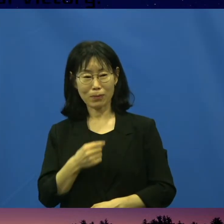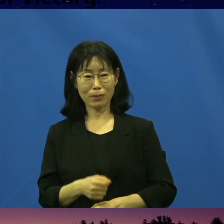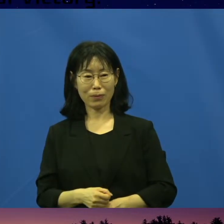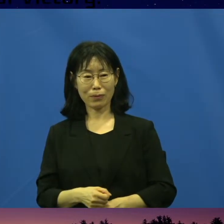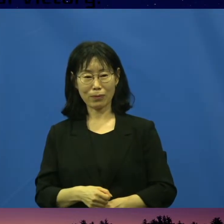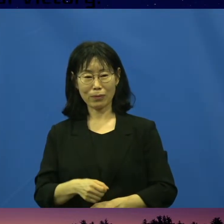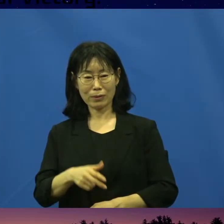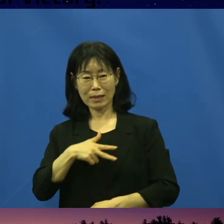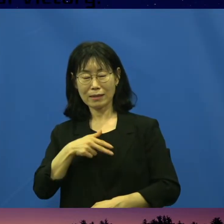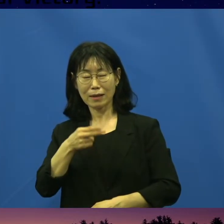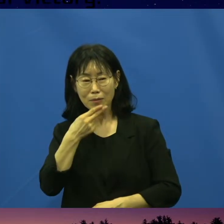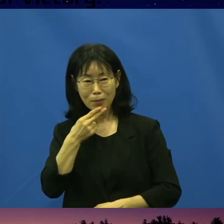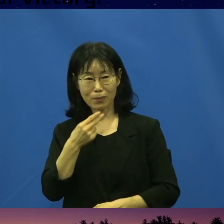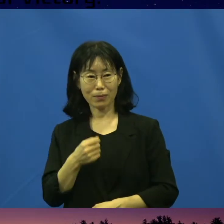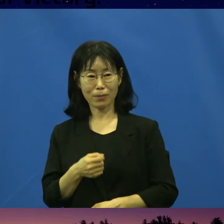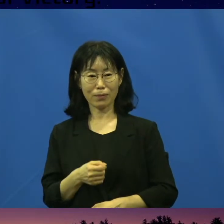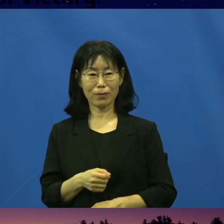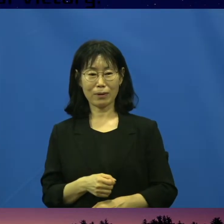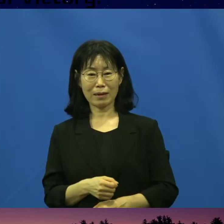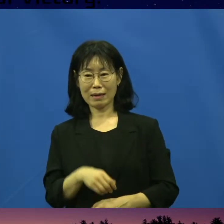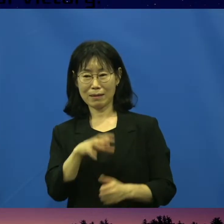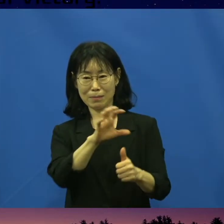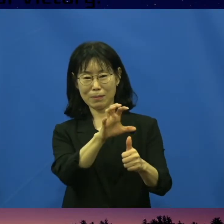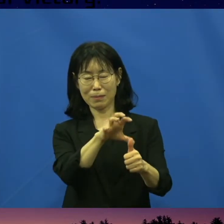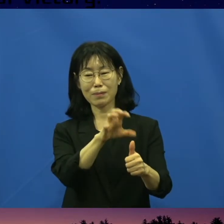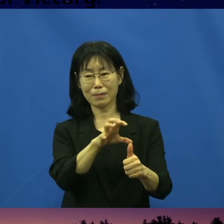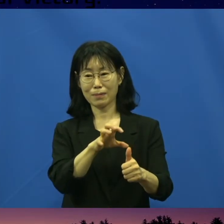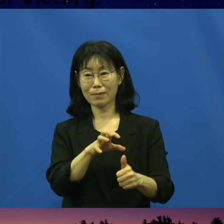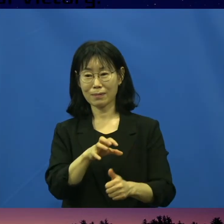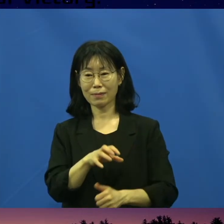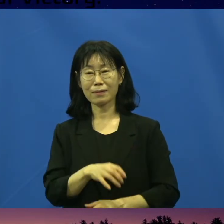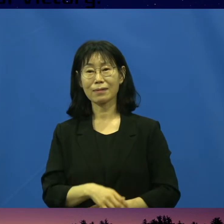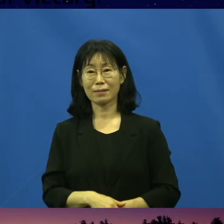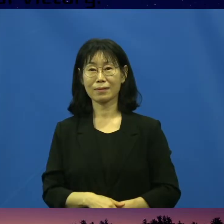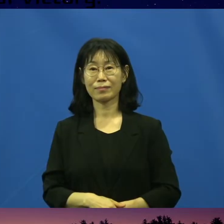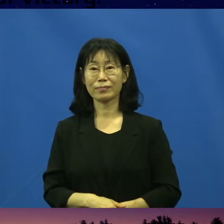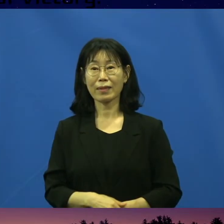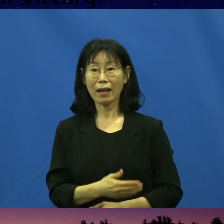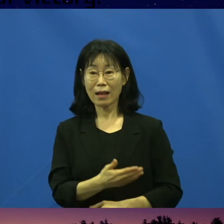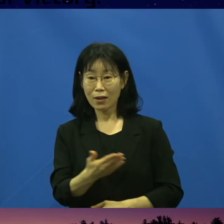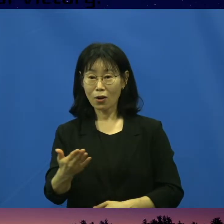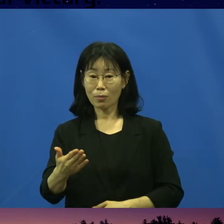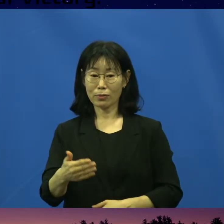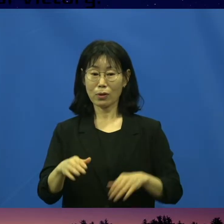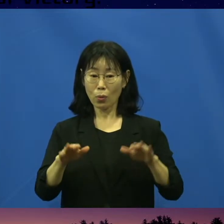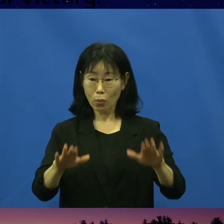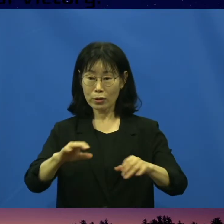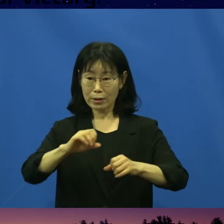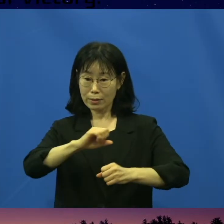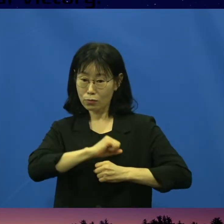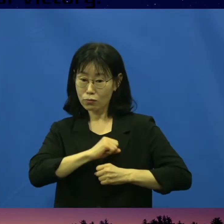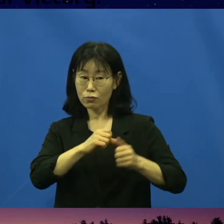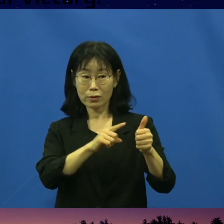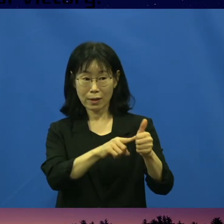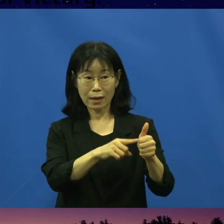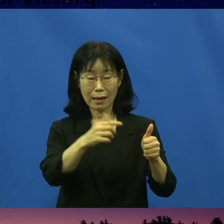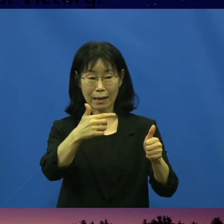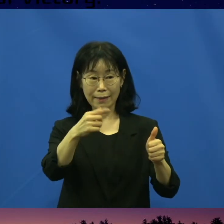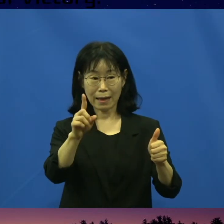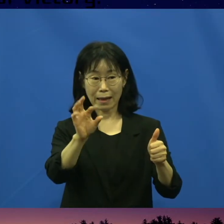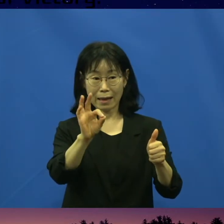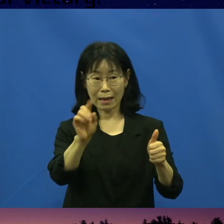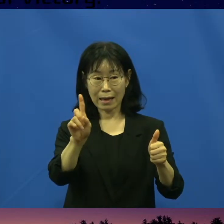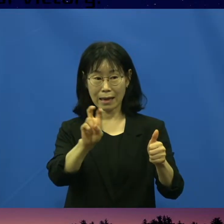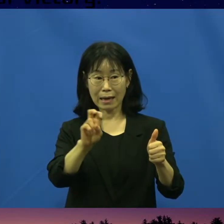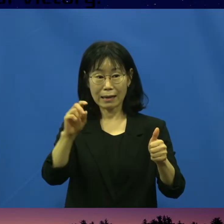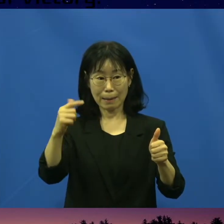자신이 하나님이 되어 있는 거예요. 이 정도면, 이 정도로 나만 장관 정도면 하나님 되어 있는 겁니다. 탑에 올라가요. 실패를